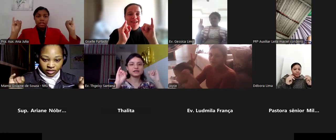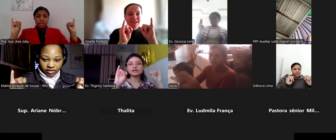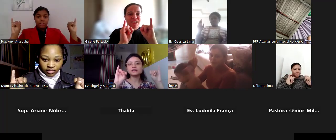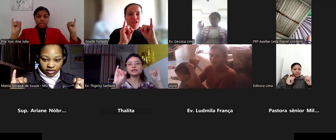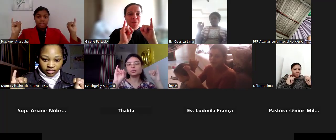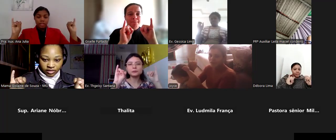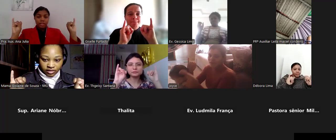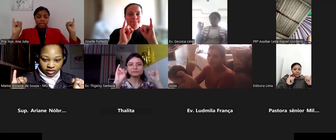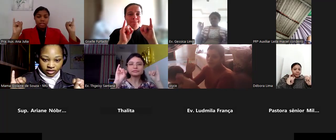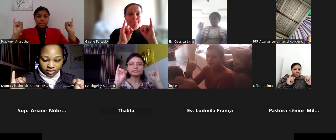I,